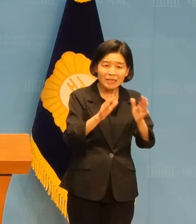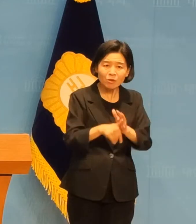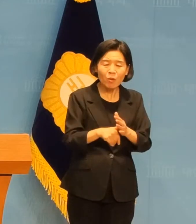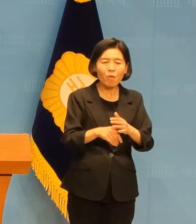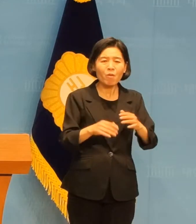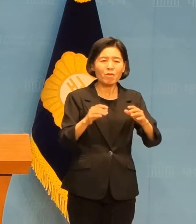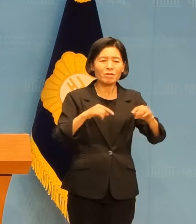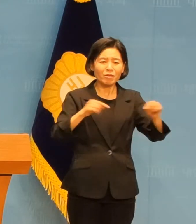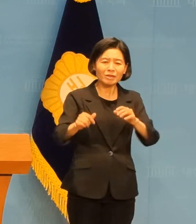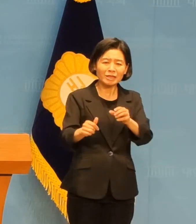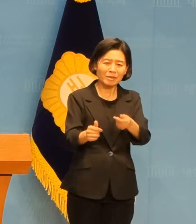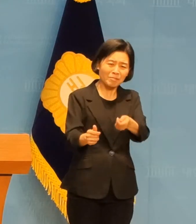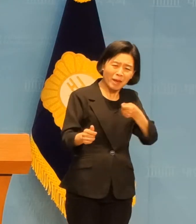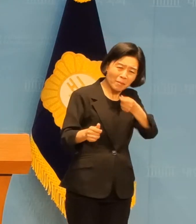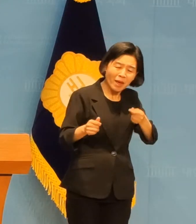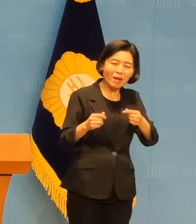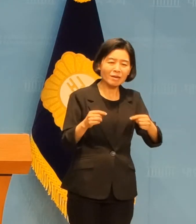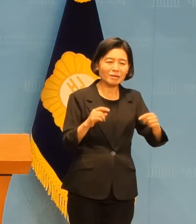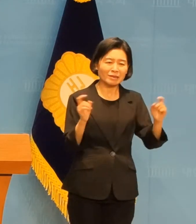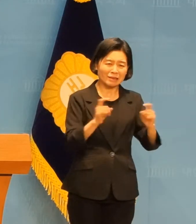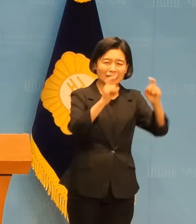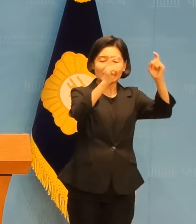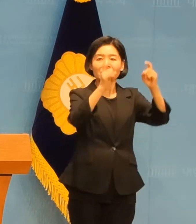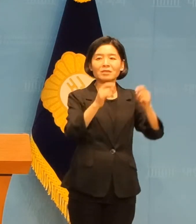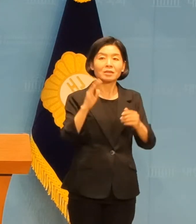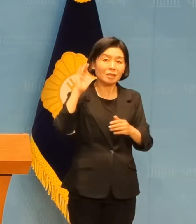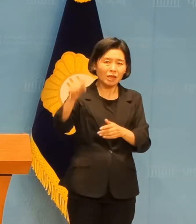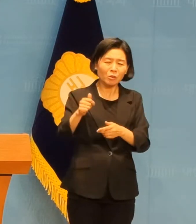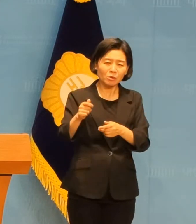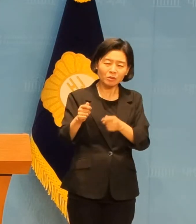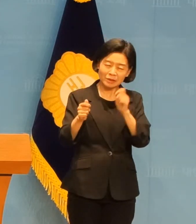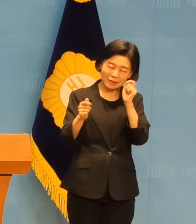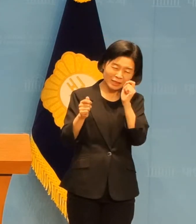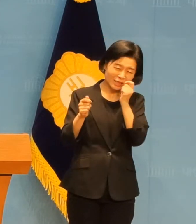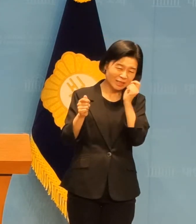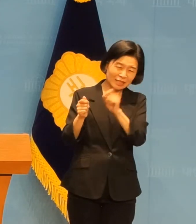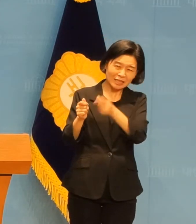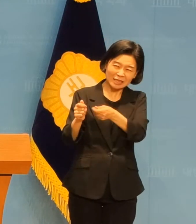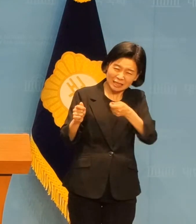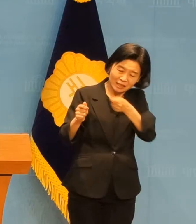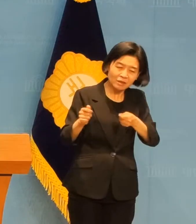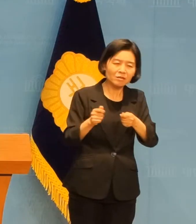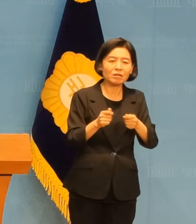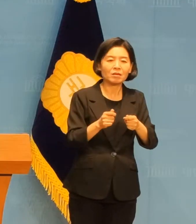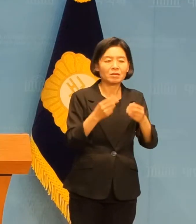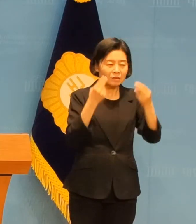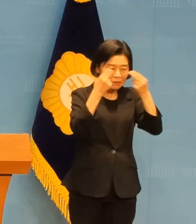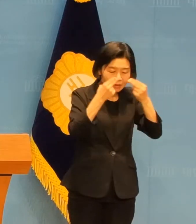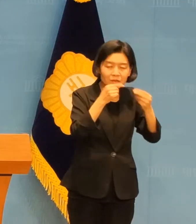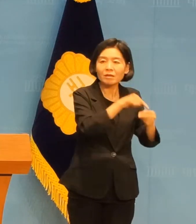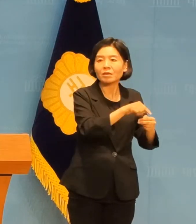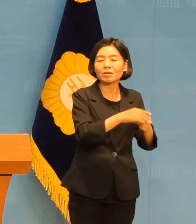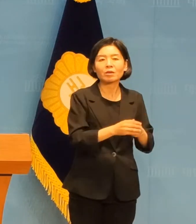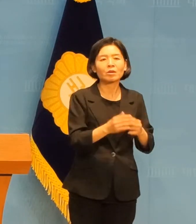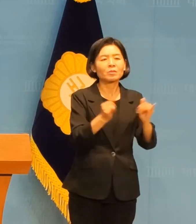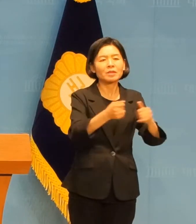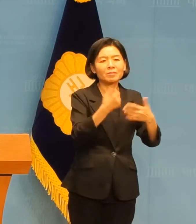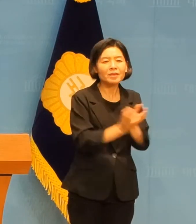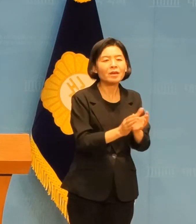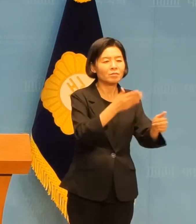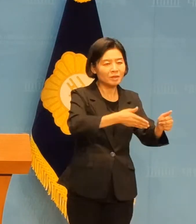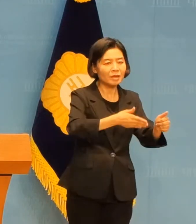몰두하며 대통령 흠집내기에 여념이 없었습니다. 국민의힘은 이제 정쟁을